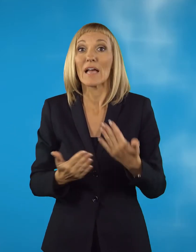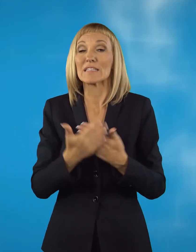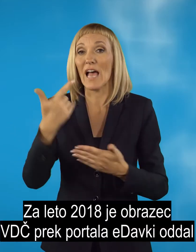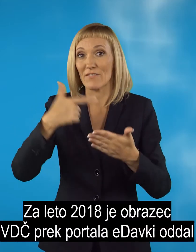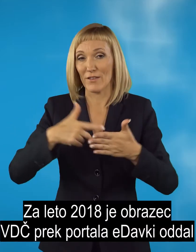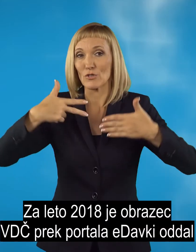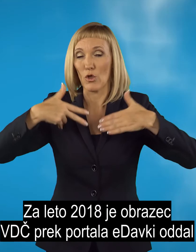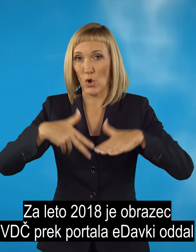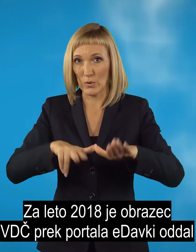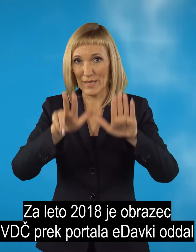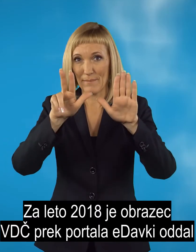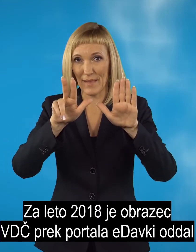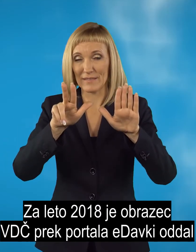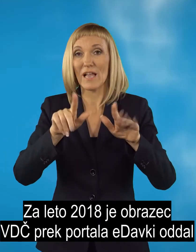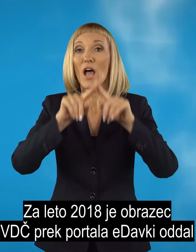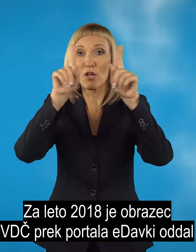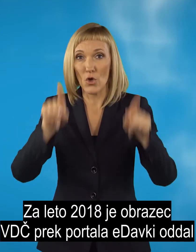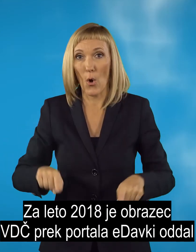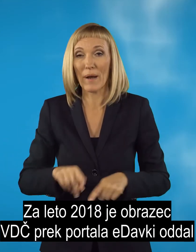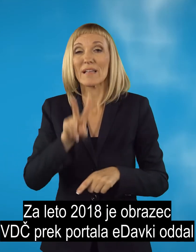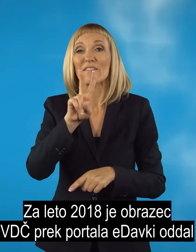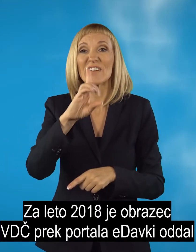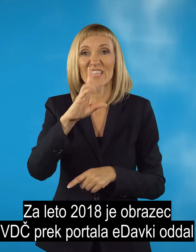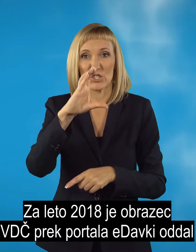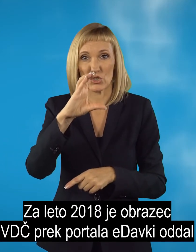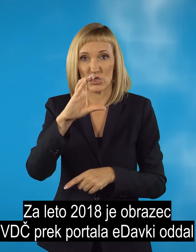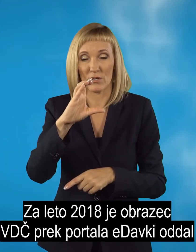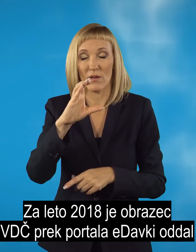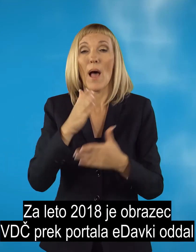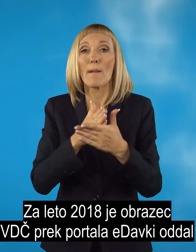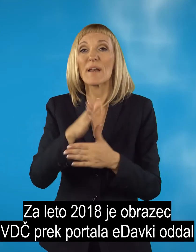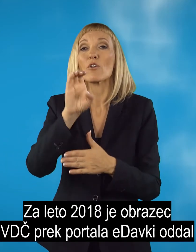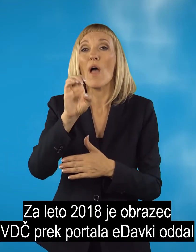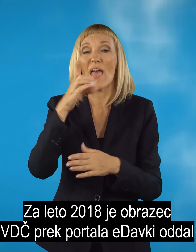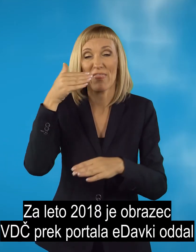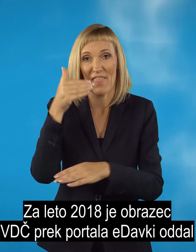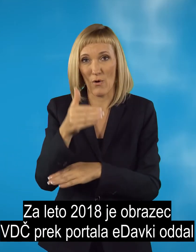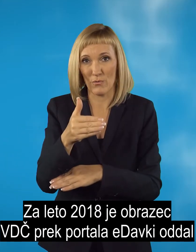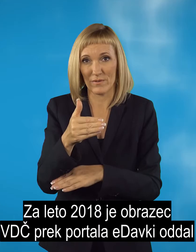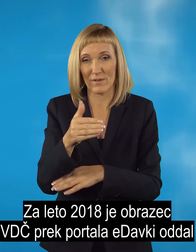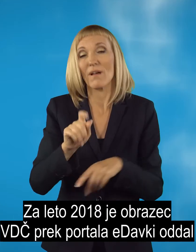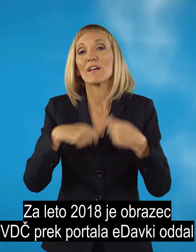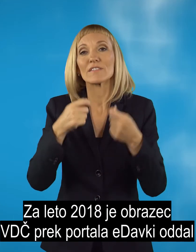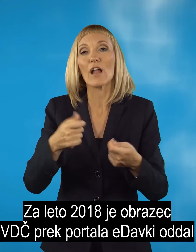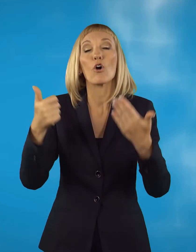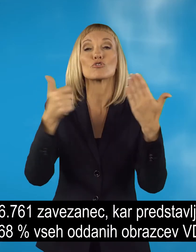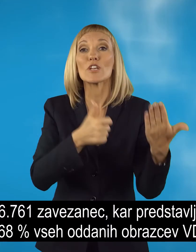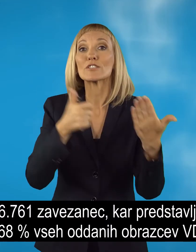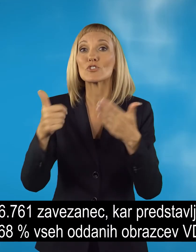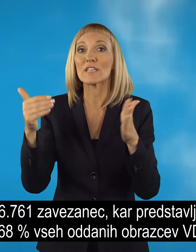Za leto 2018 je obrazec VDČ prek portala e-davki oddalo